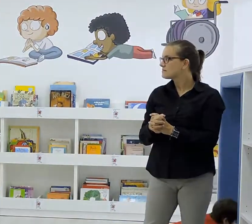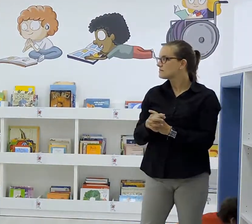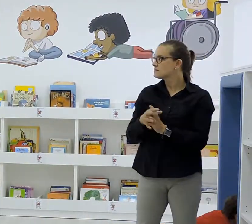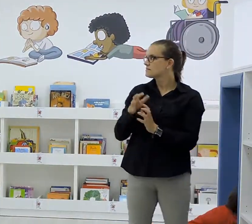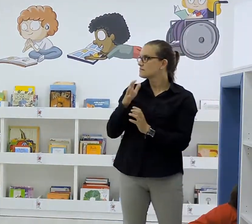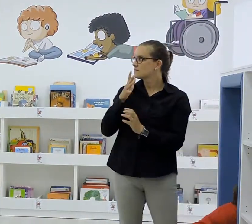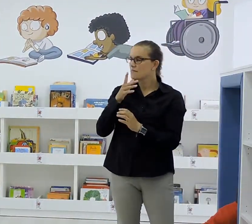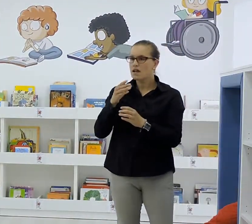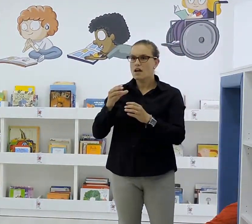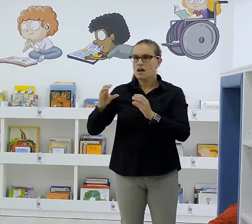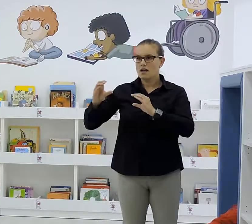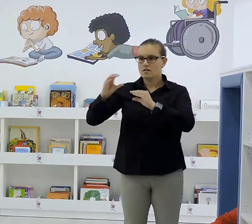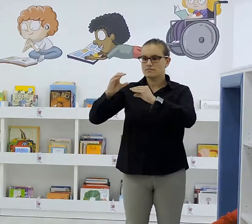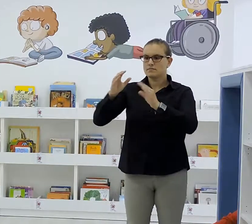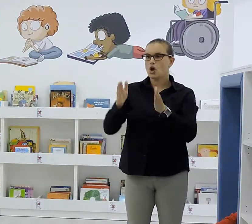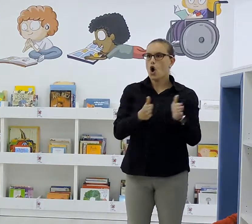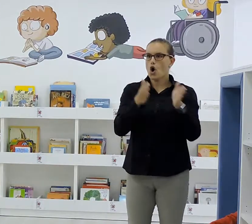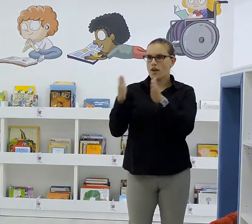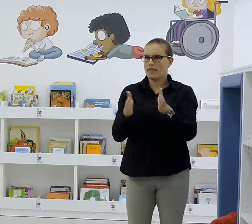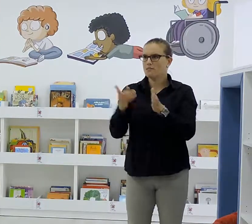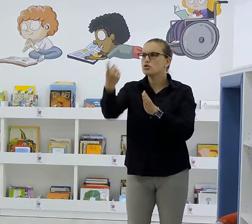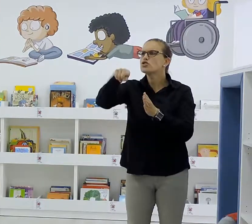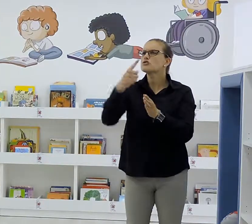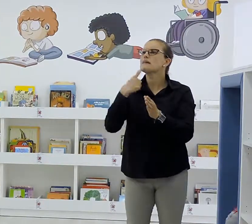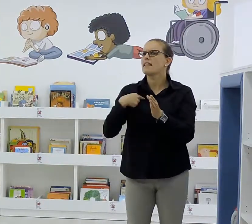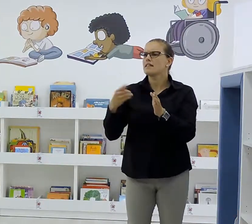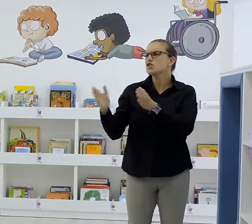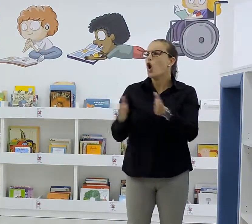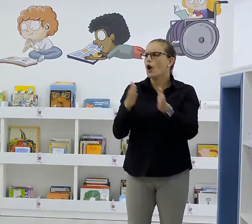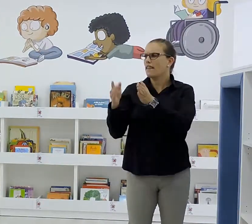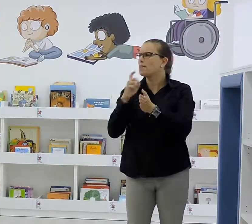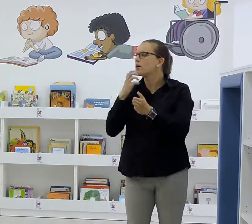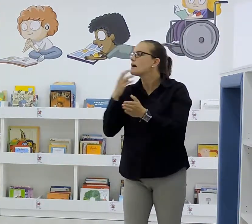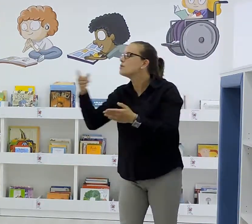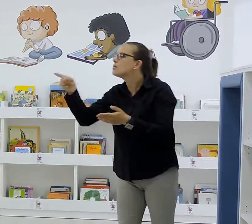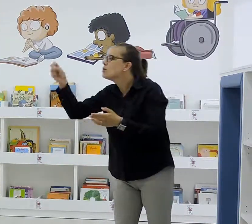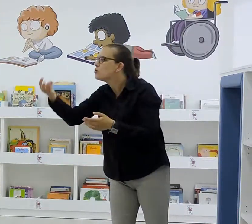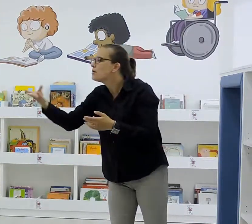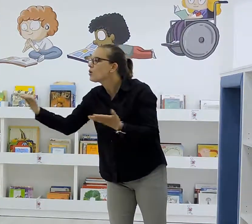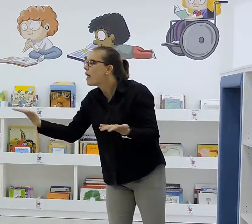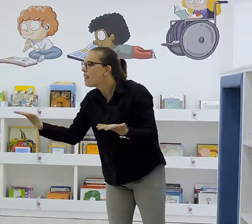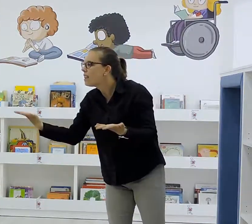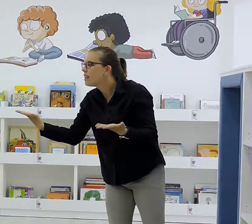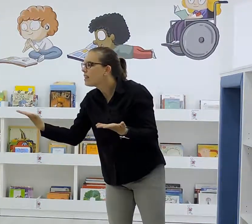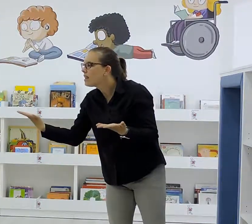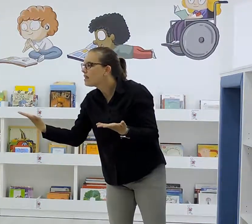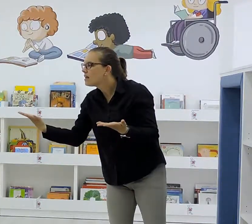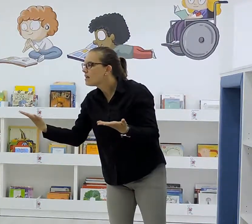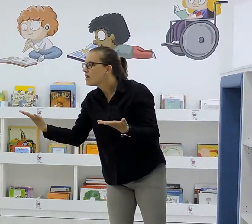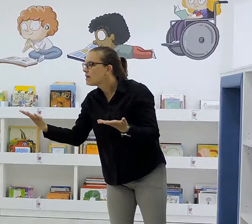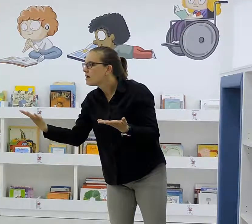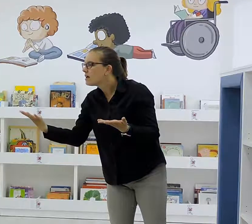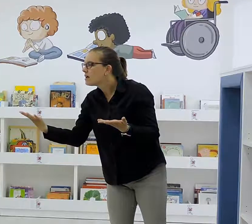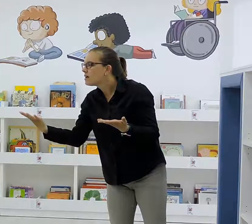Vamos a poner estos cubos en el orden que me digáis. Entonces, por ejemplo, ¿qué número quieres?